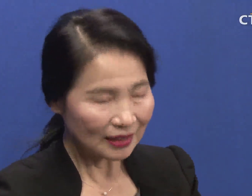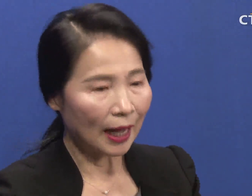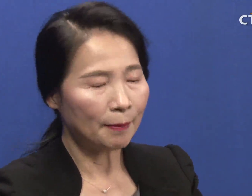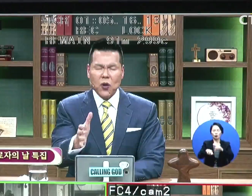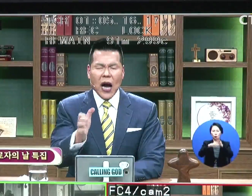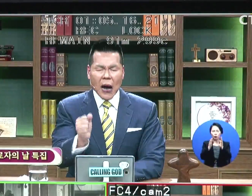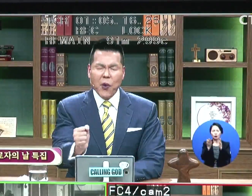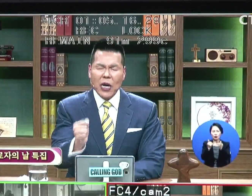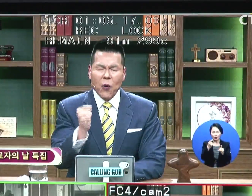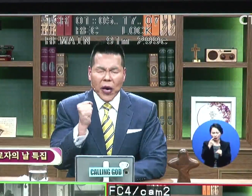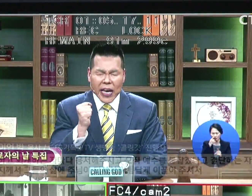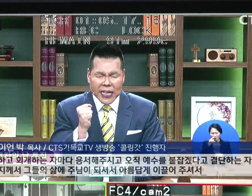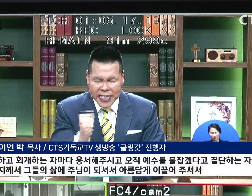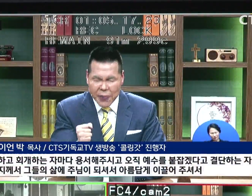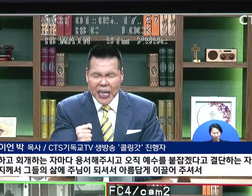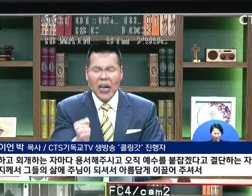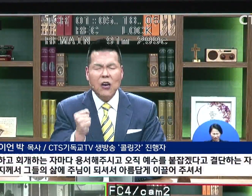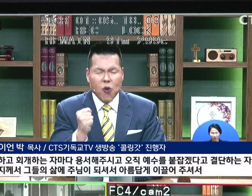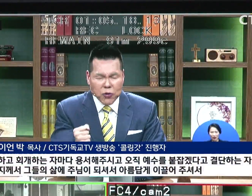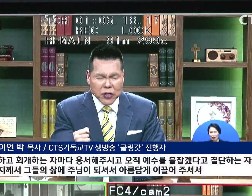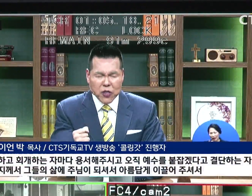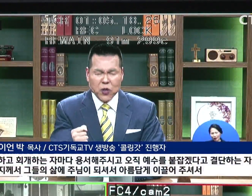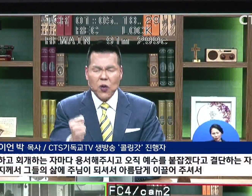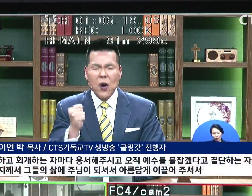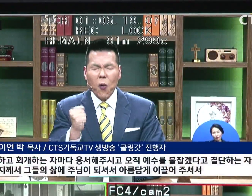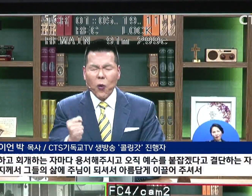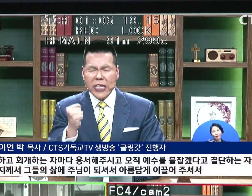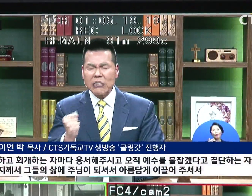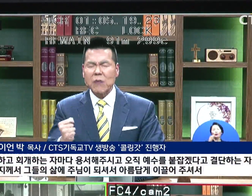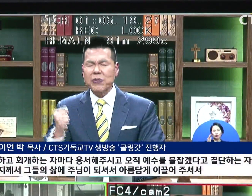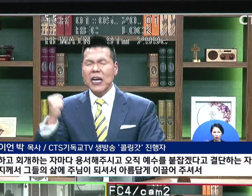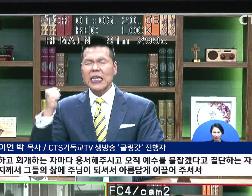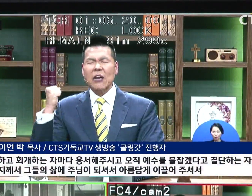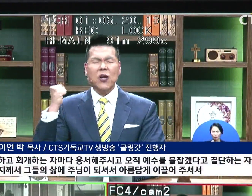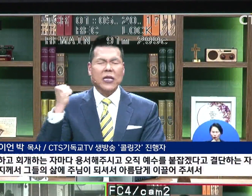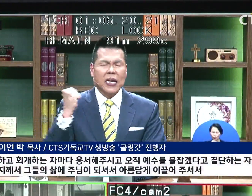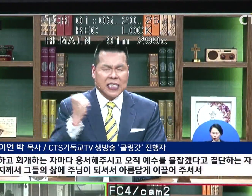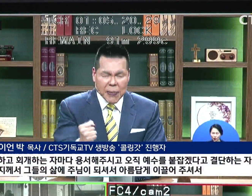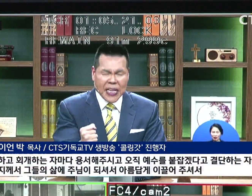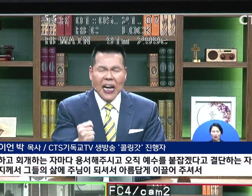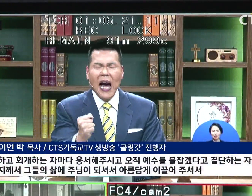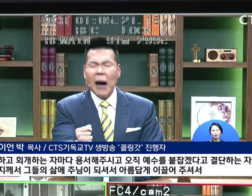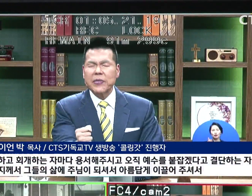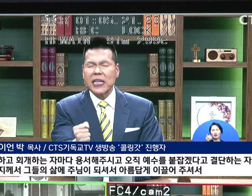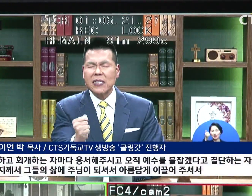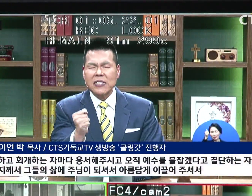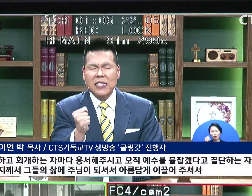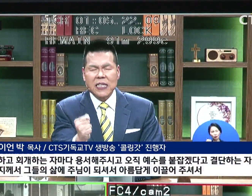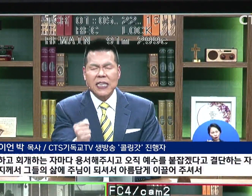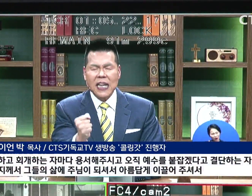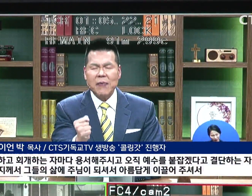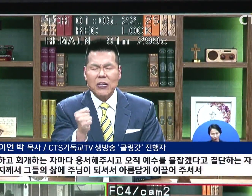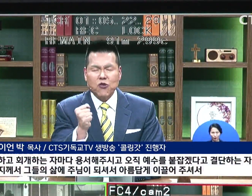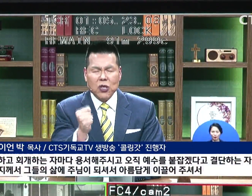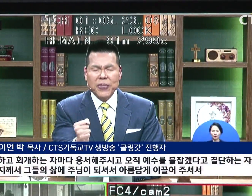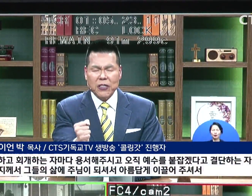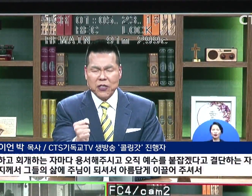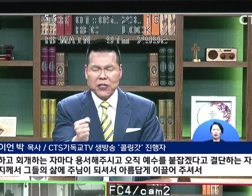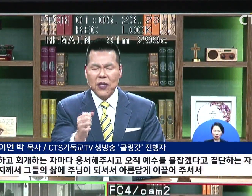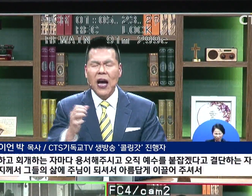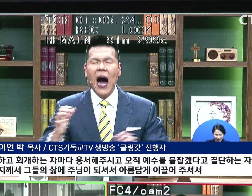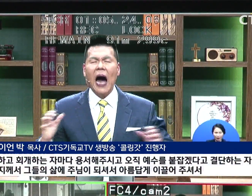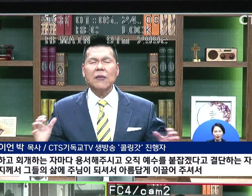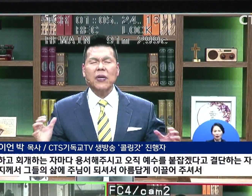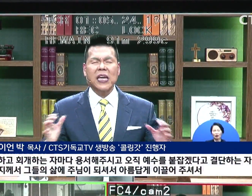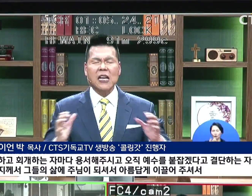집중합니다. 항복하고 회개하는 자마다 용서해 주시고 오직 예수를 붙잡겠다고 결단한 자마다 아버지께서 그들의 삶의 주님이